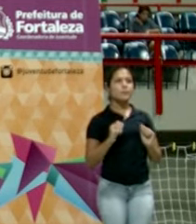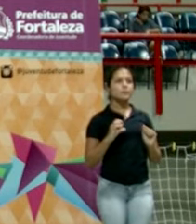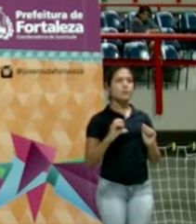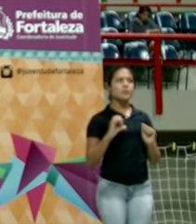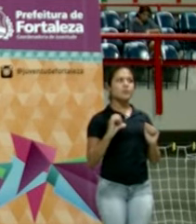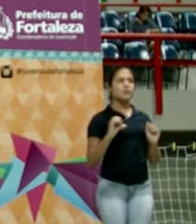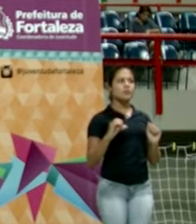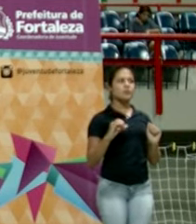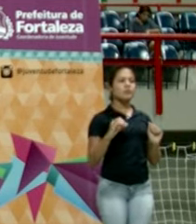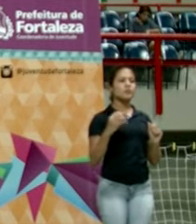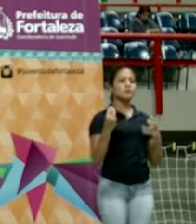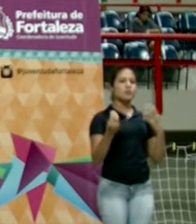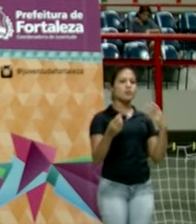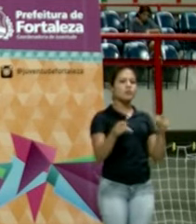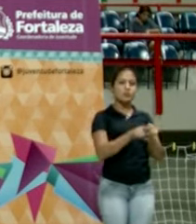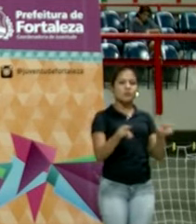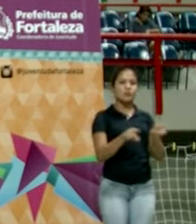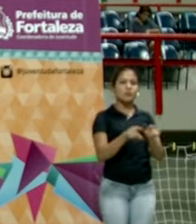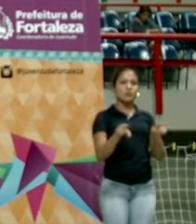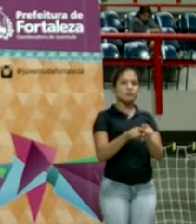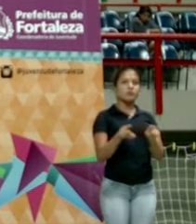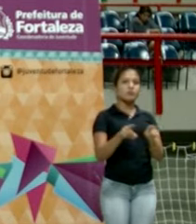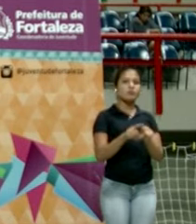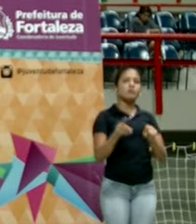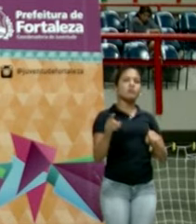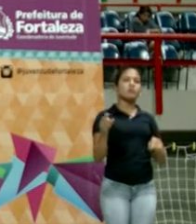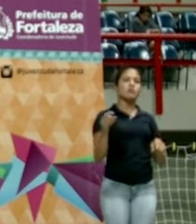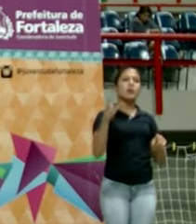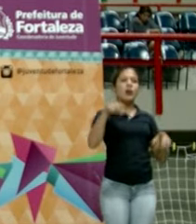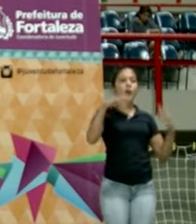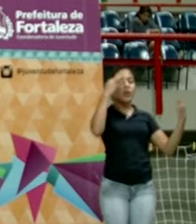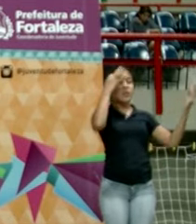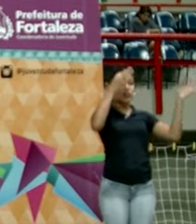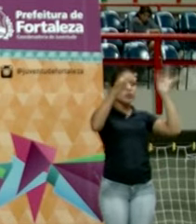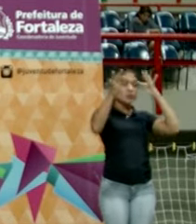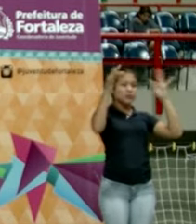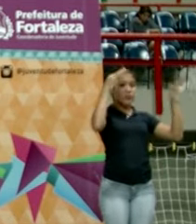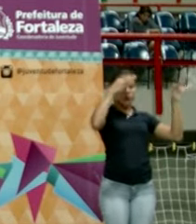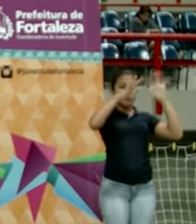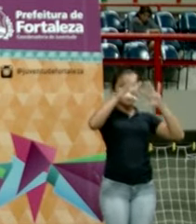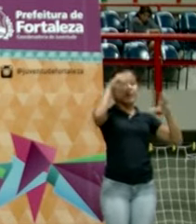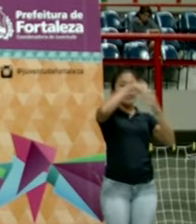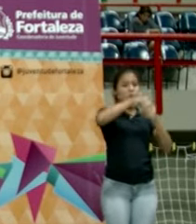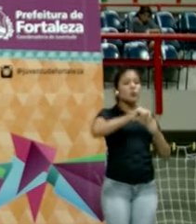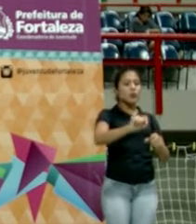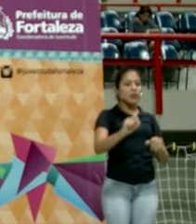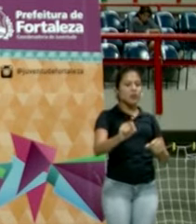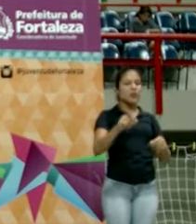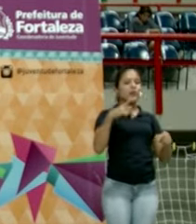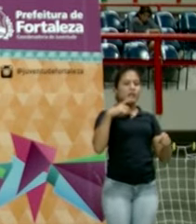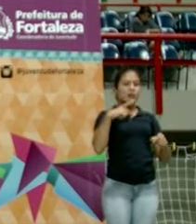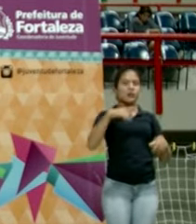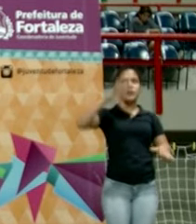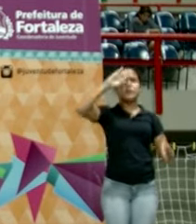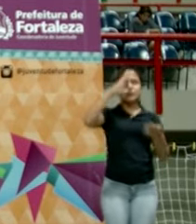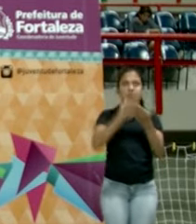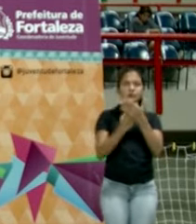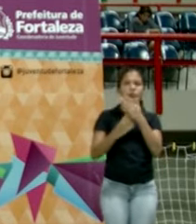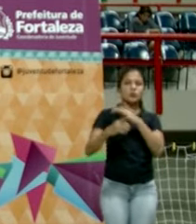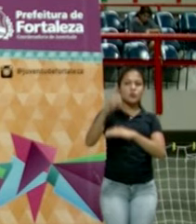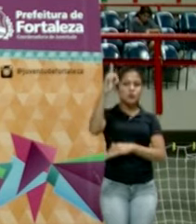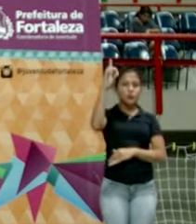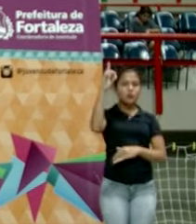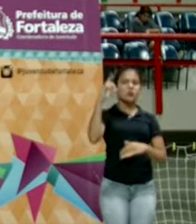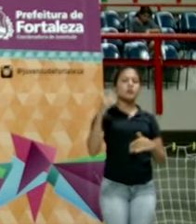teologia natural, segundo Tomás de Aquino, é uma parte da filosofia. É a parte que ele elaborou mais profundamente em sua obra, e